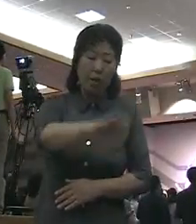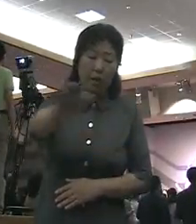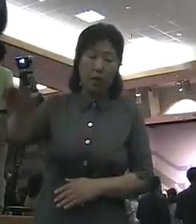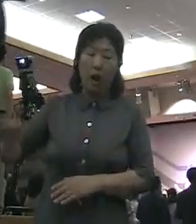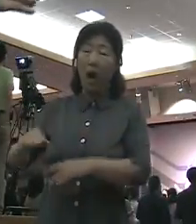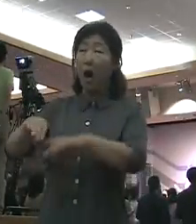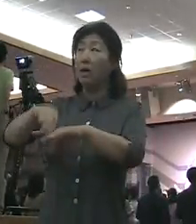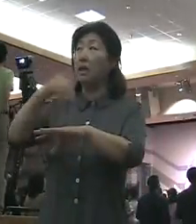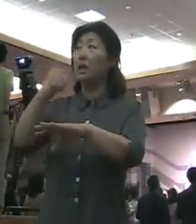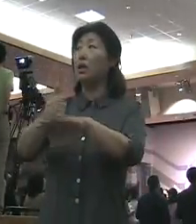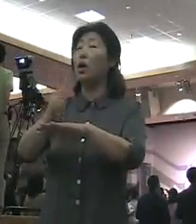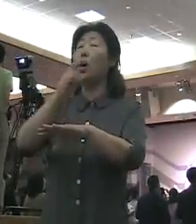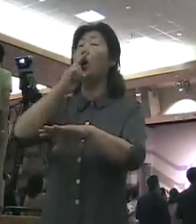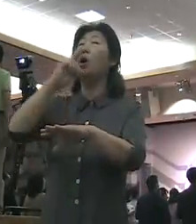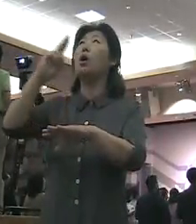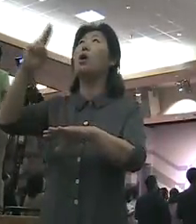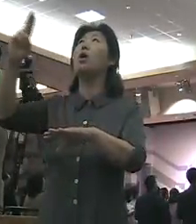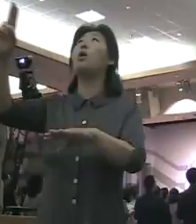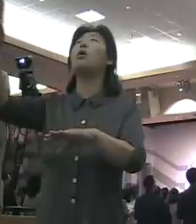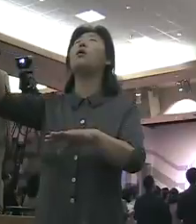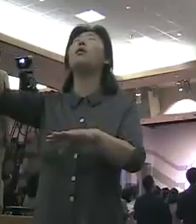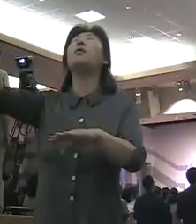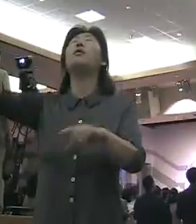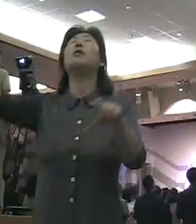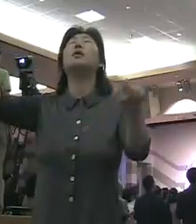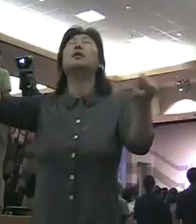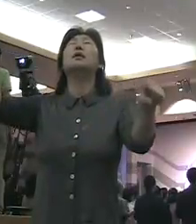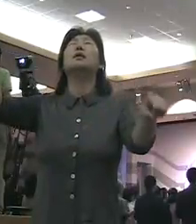우리 왕이여, 이곳에 오소서.